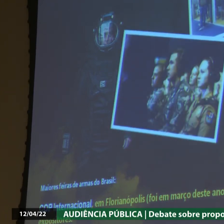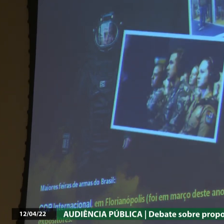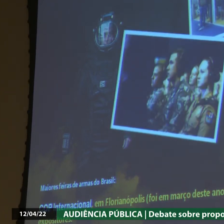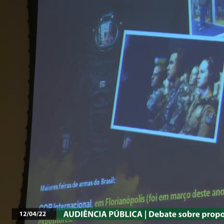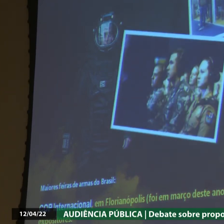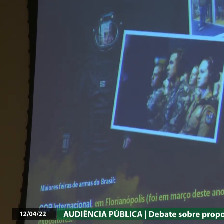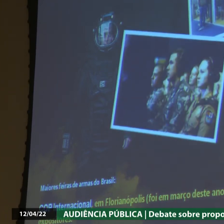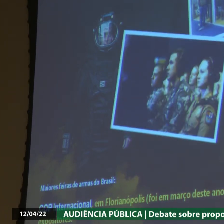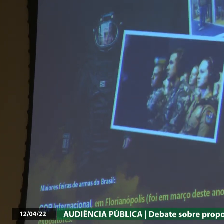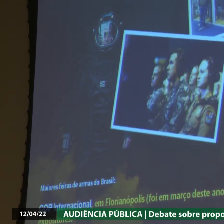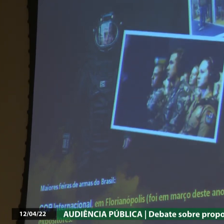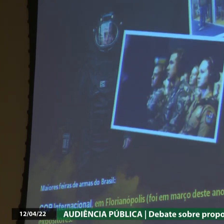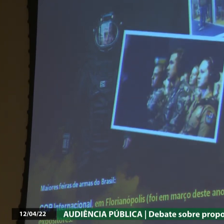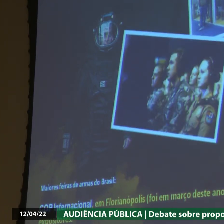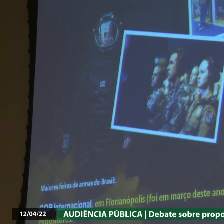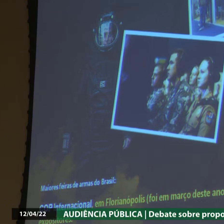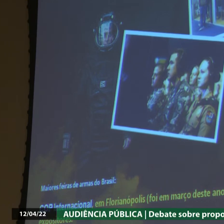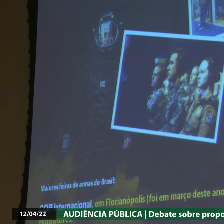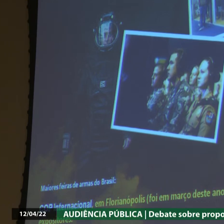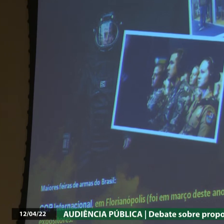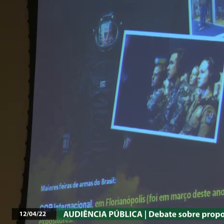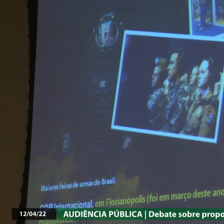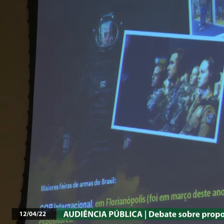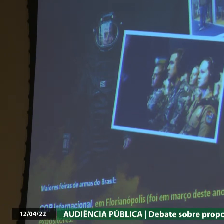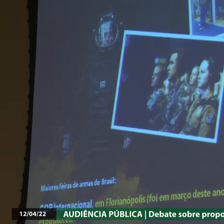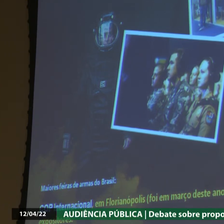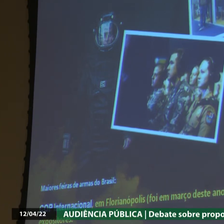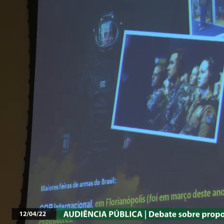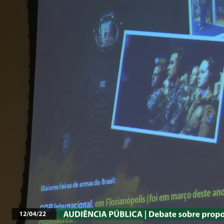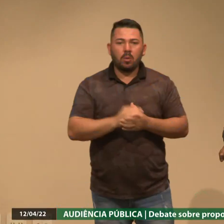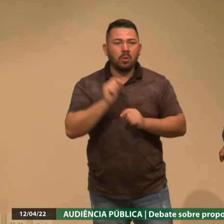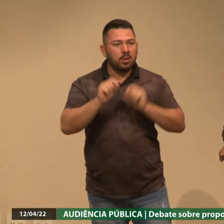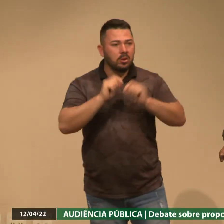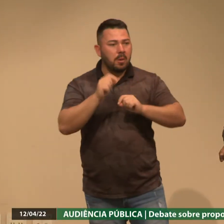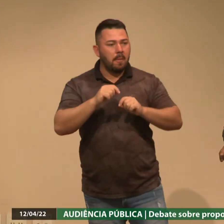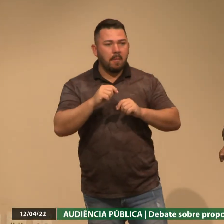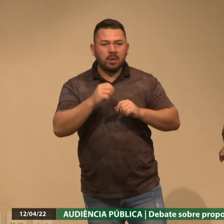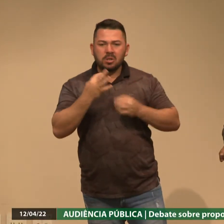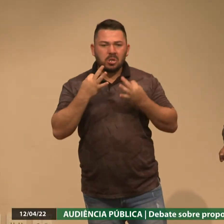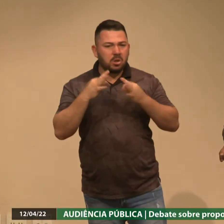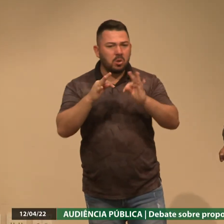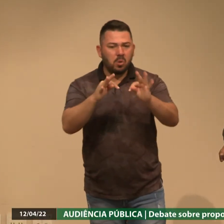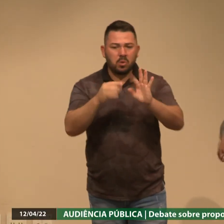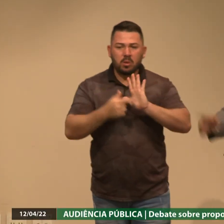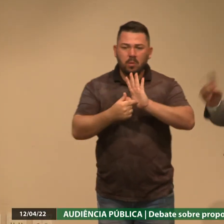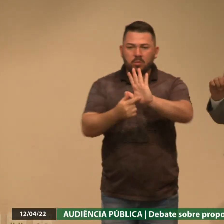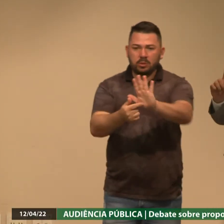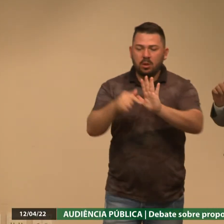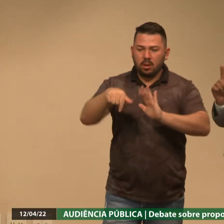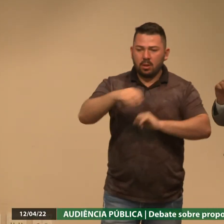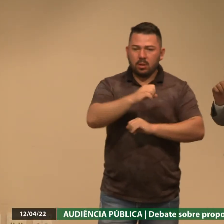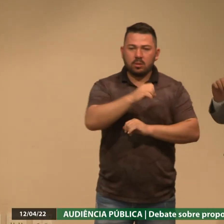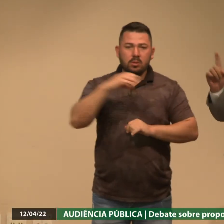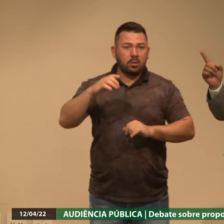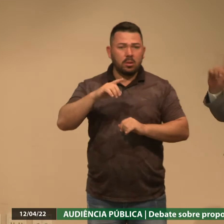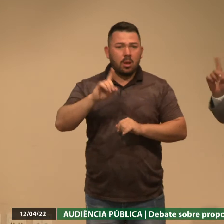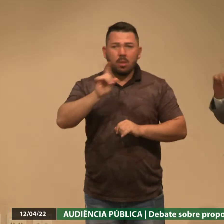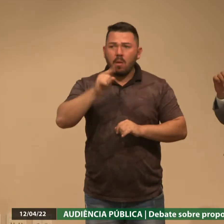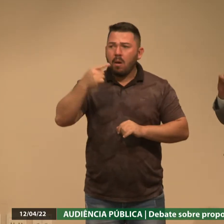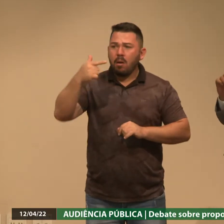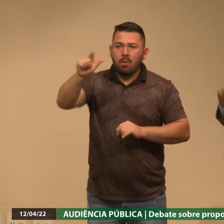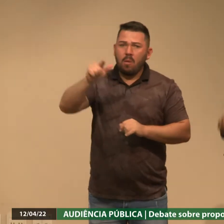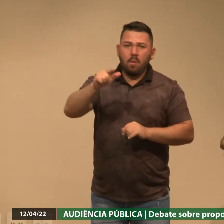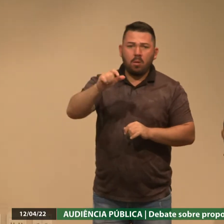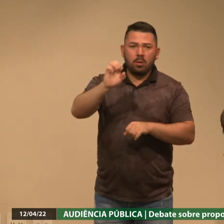havia de mais moderno no mundo estava sendo exposto aqui em Santa Catarina não foi outro estado não